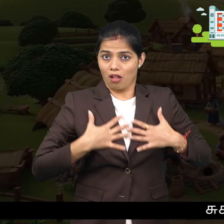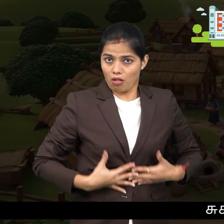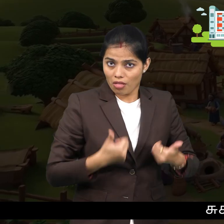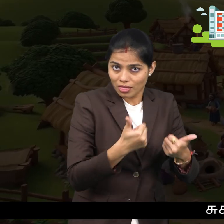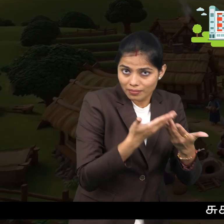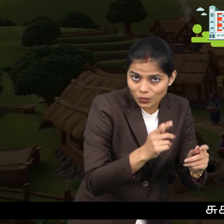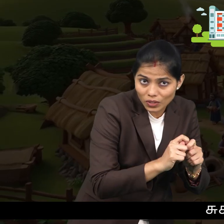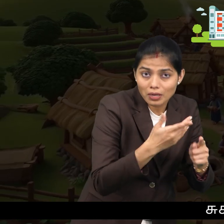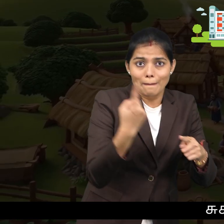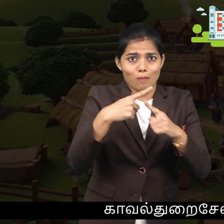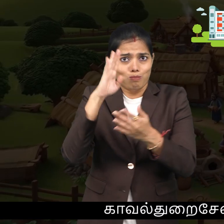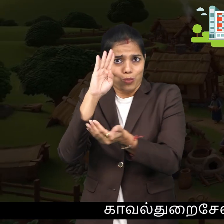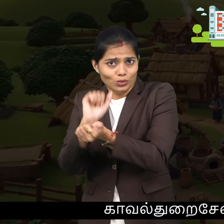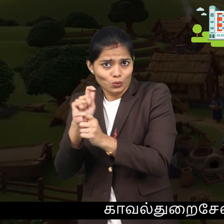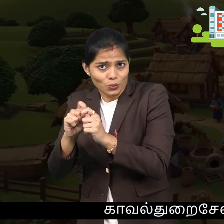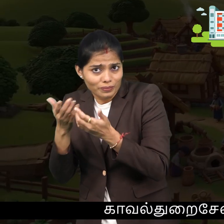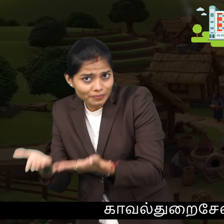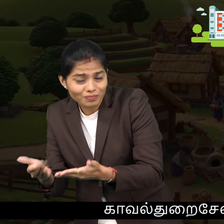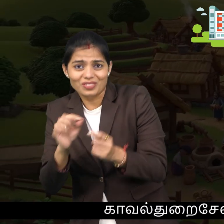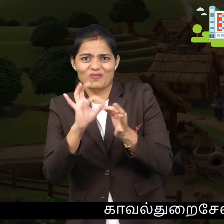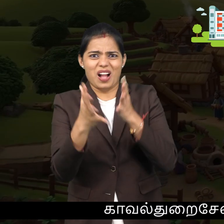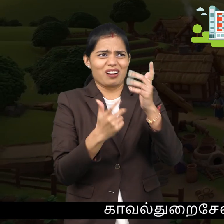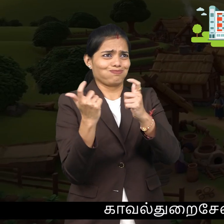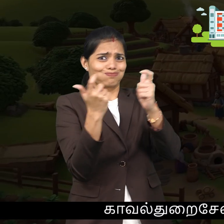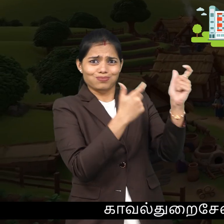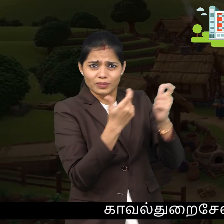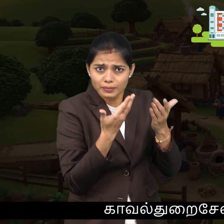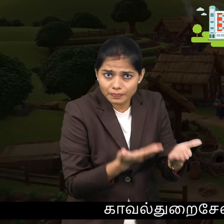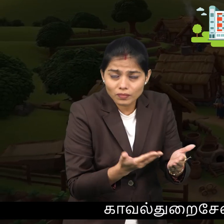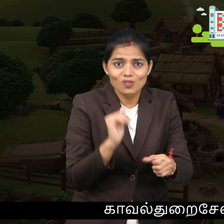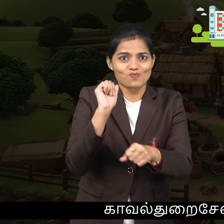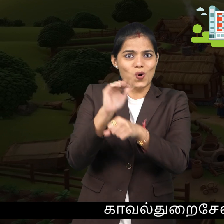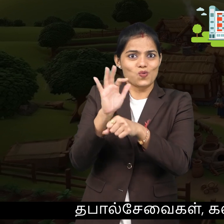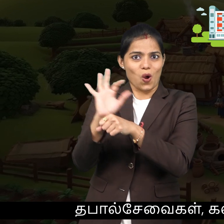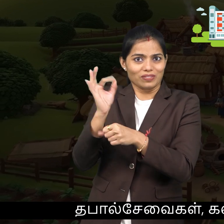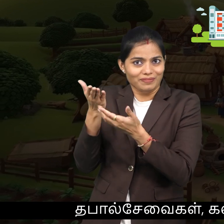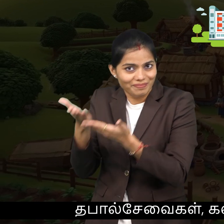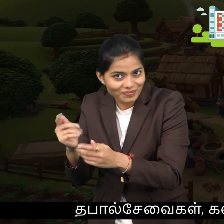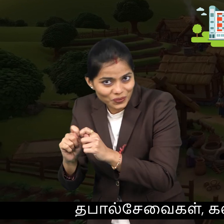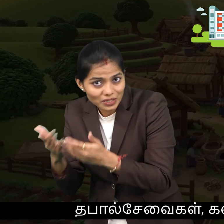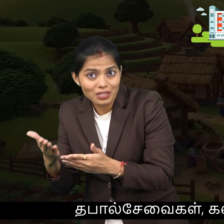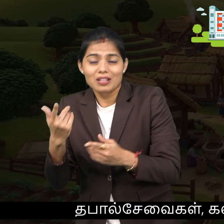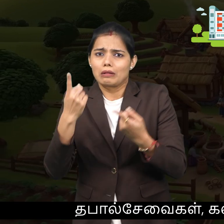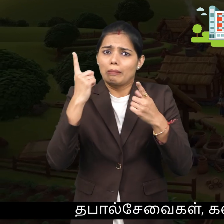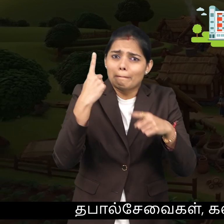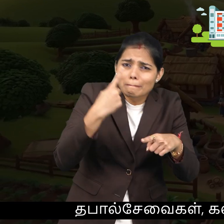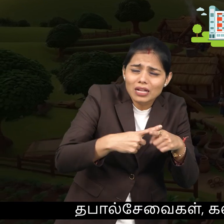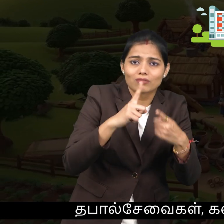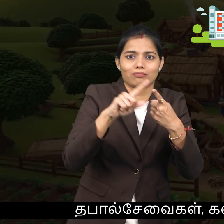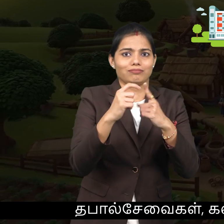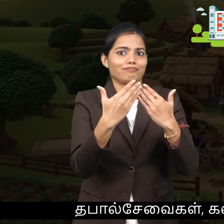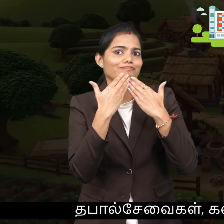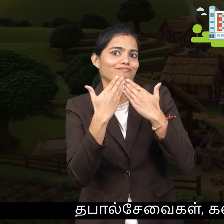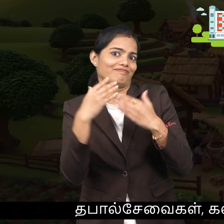சுகாதார சேவைகள், காவல்துறை சேவைகள், தீயணைப்பு சேவைகள், தபால் சேவைகள், கல்வி